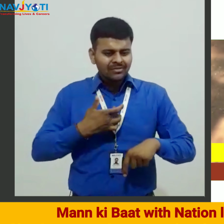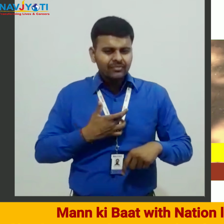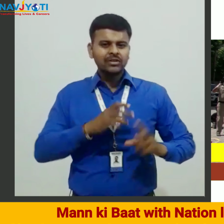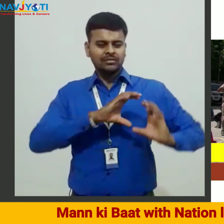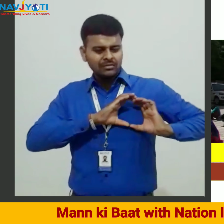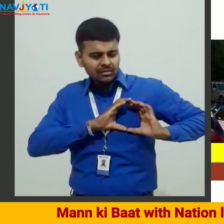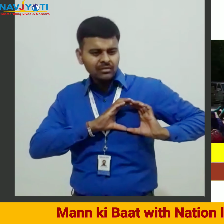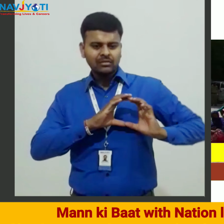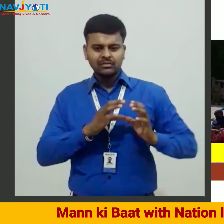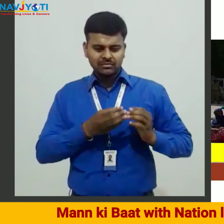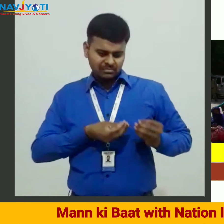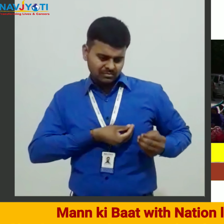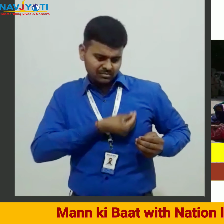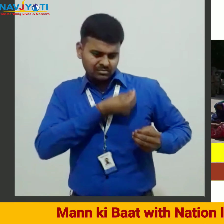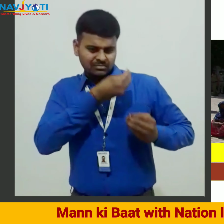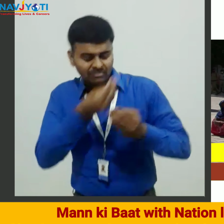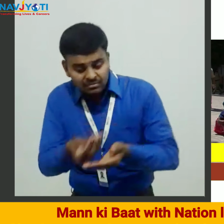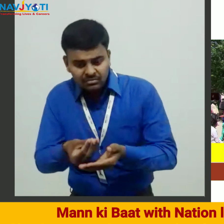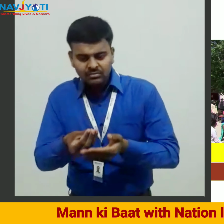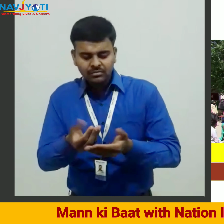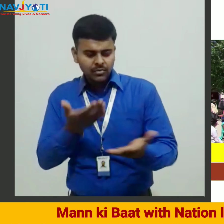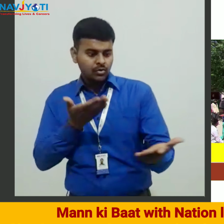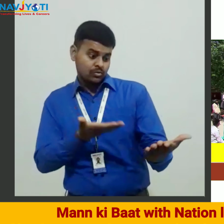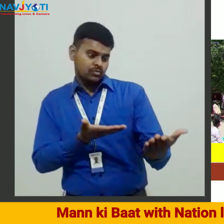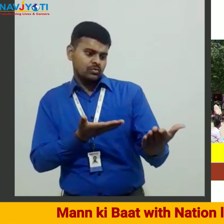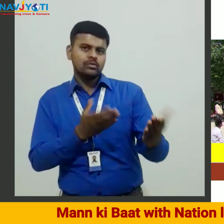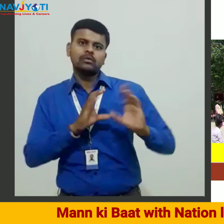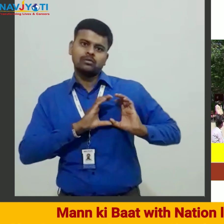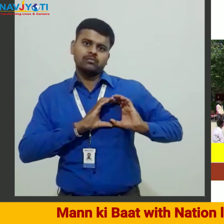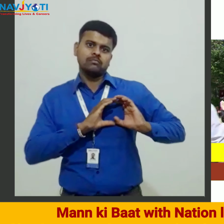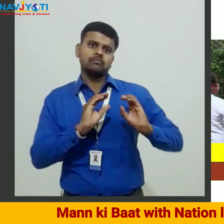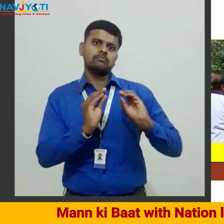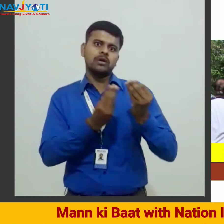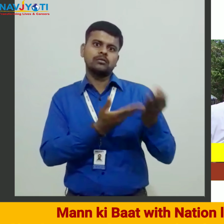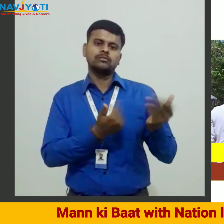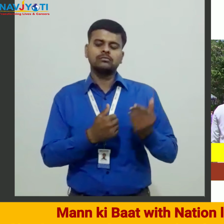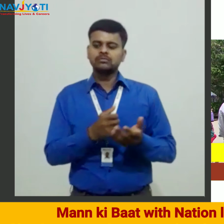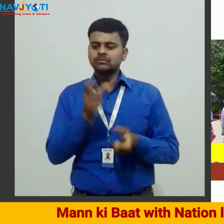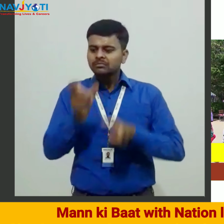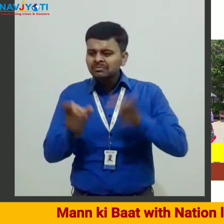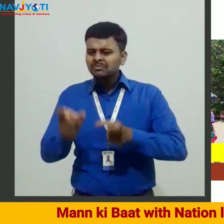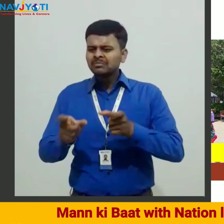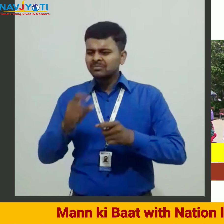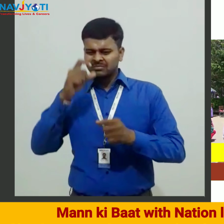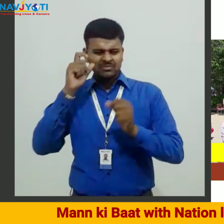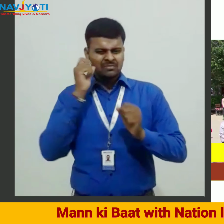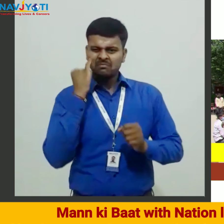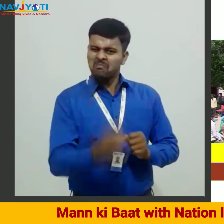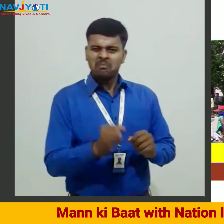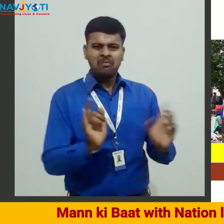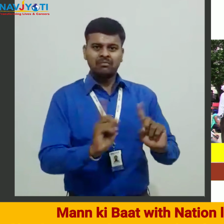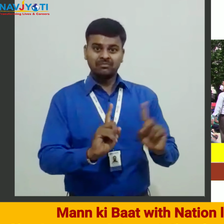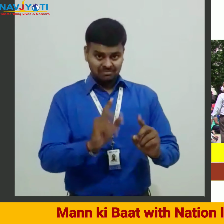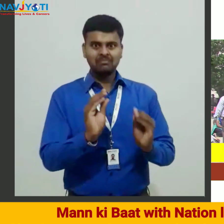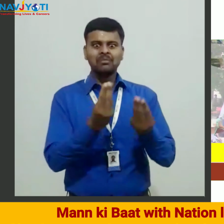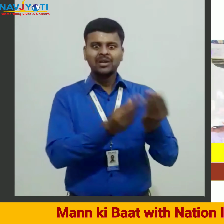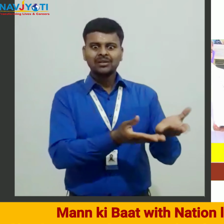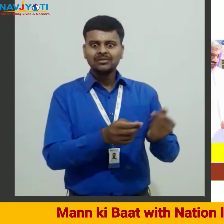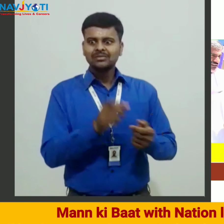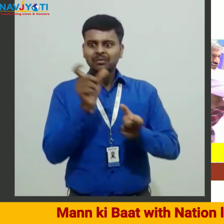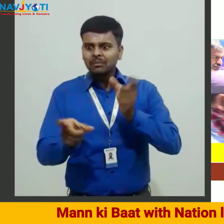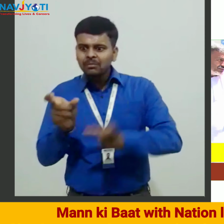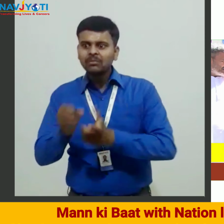से हर मदद के लिए पुलिस सामने आ रही है, इससे पुलिसिंग का मानवीय और संवेदनशील